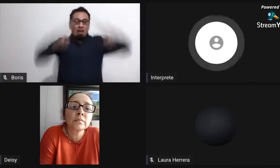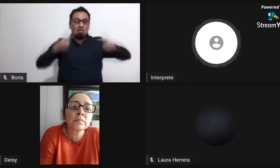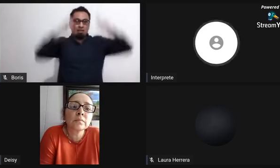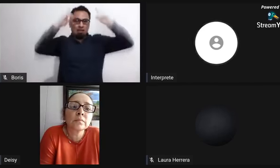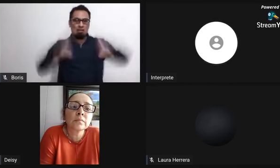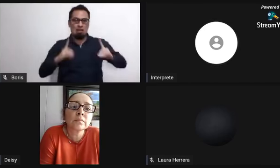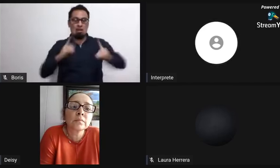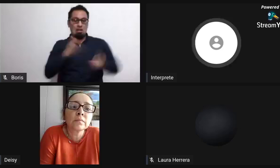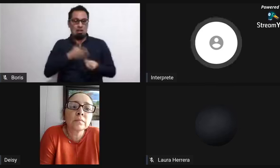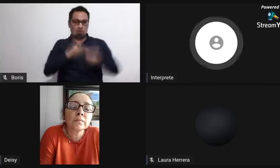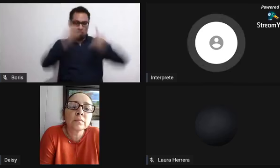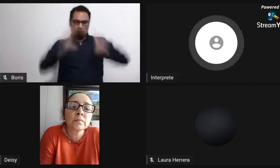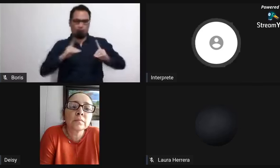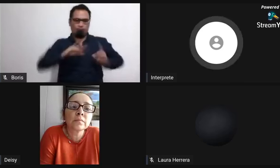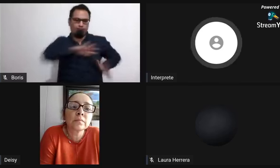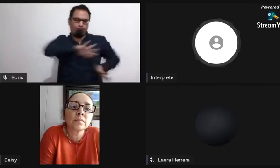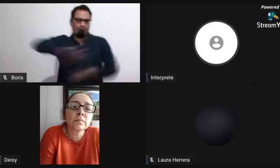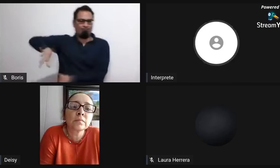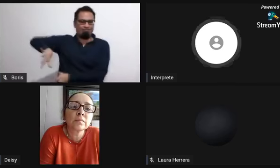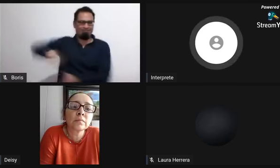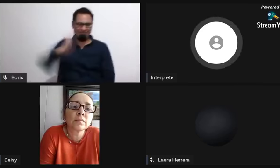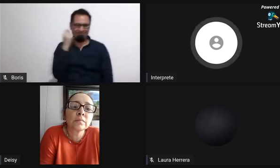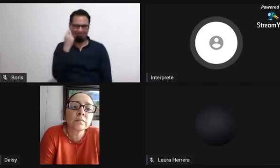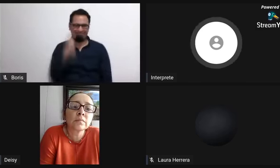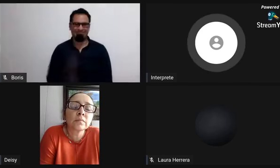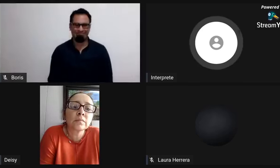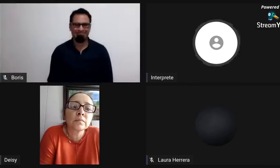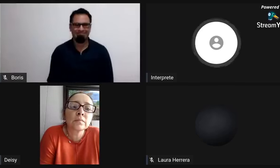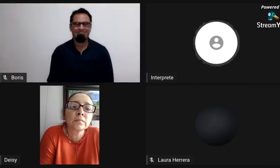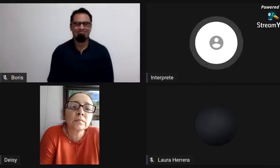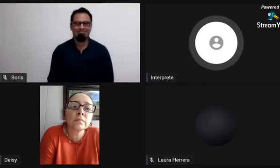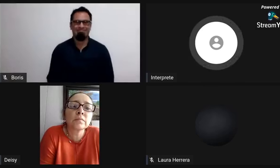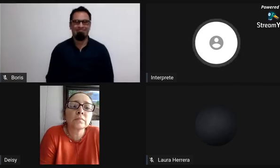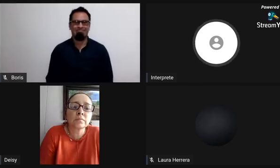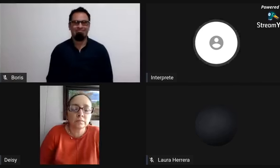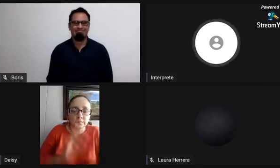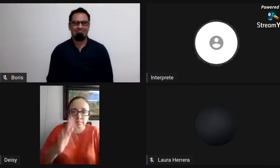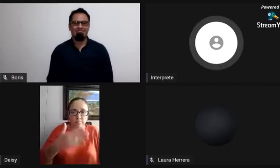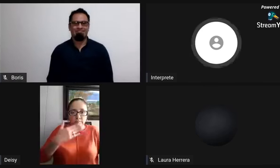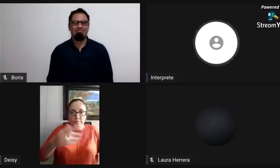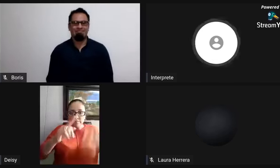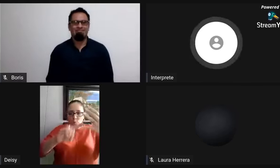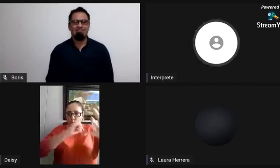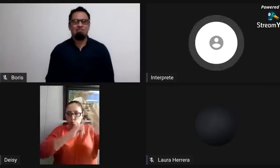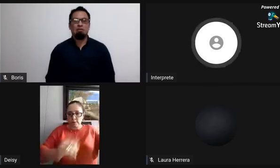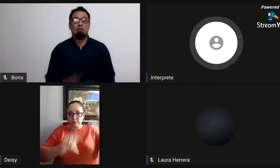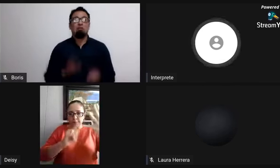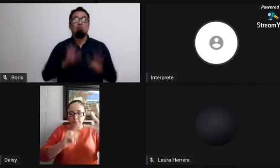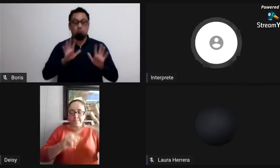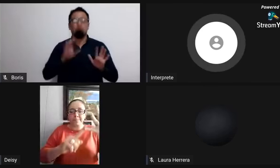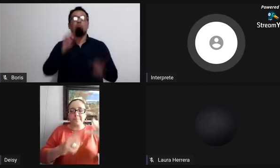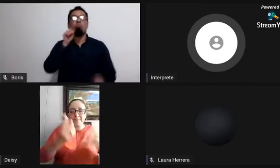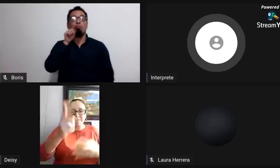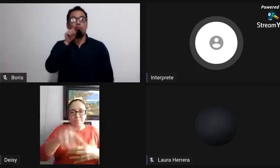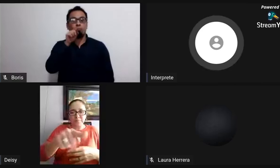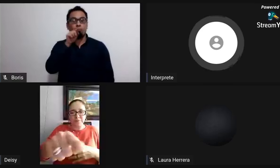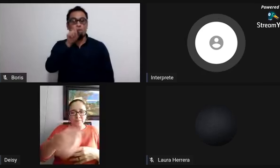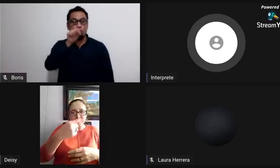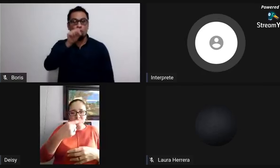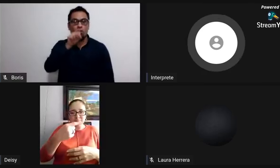quienes perseguían el catolicismo o procesaban el catolicismo, perdón, error de intérprete, pues dejaron a un lado